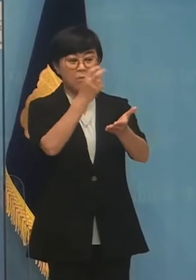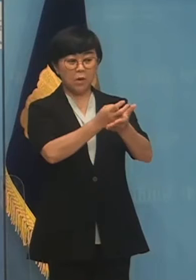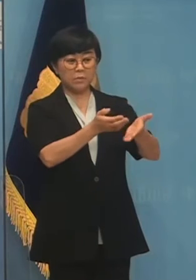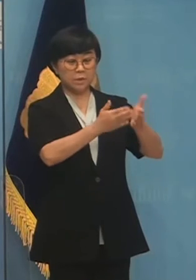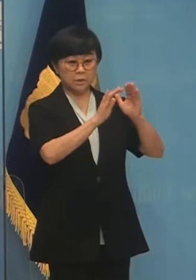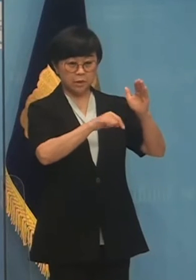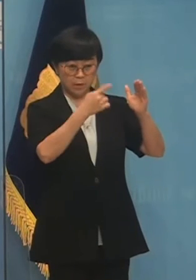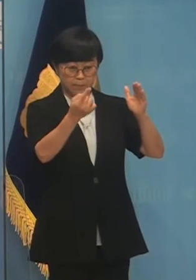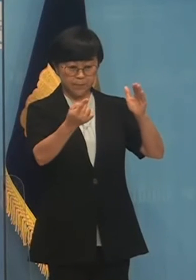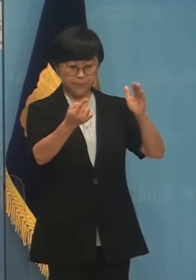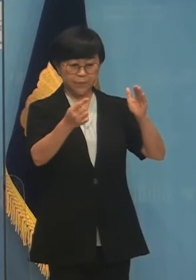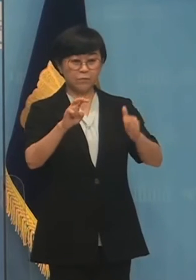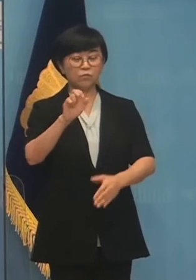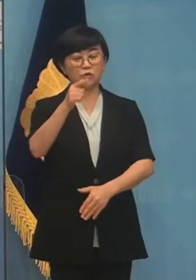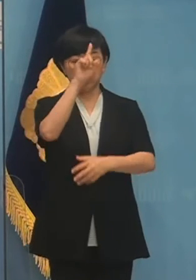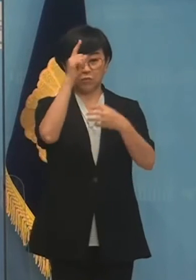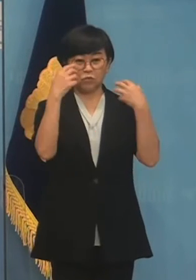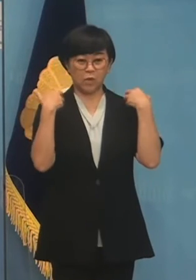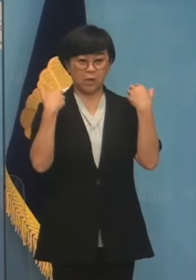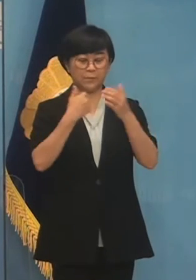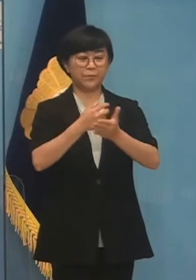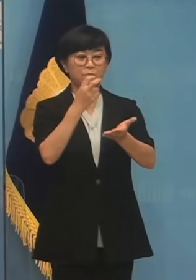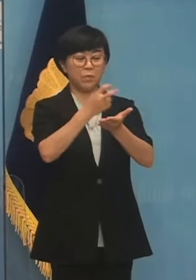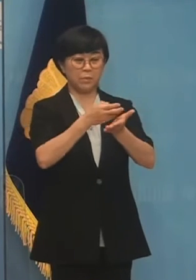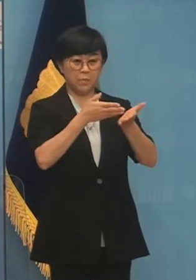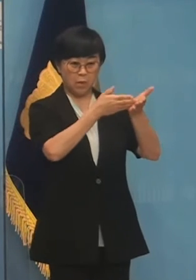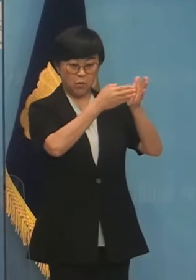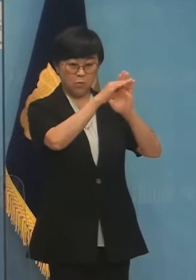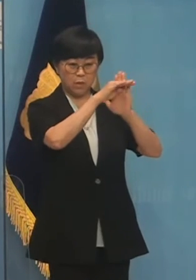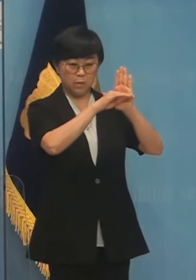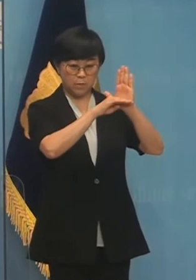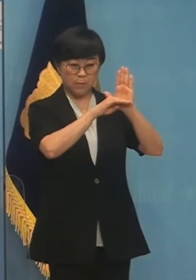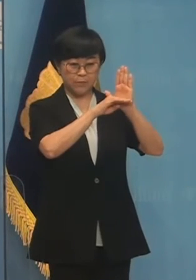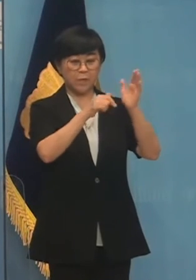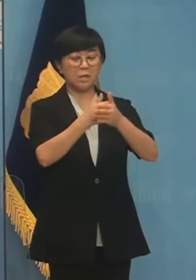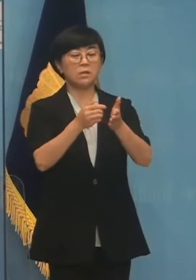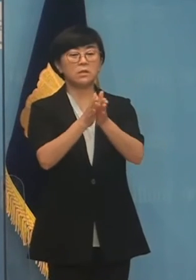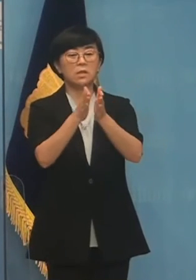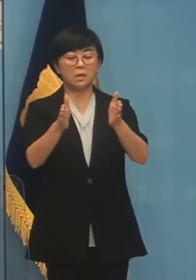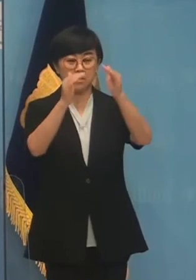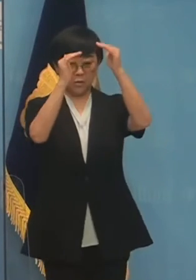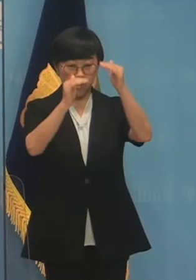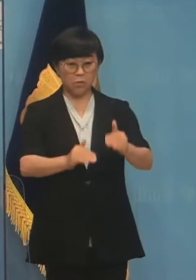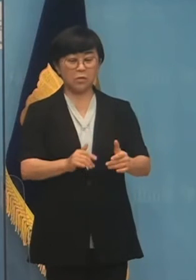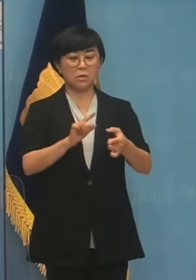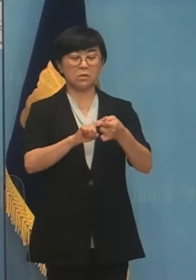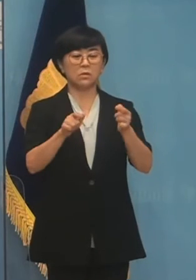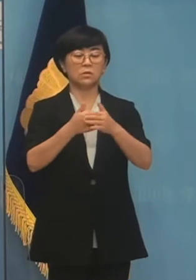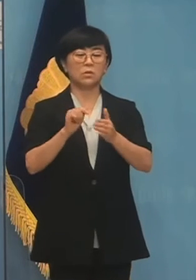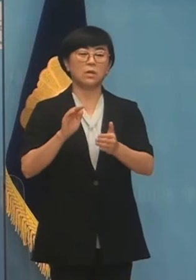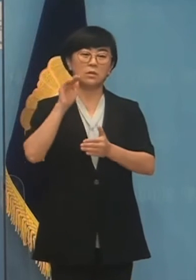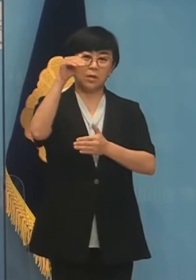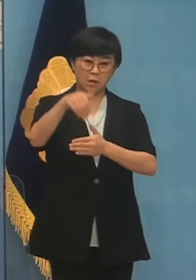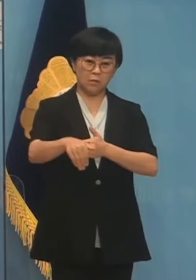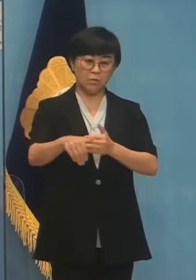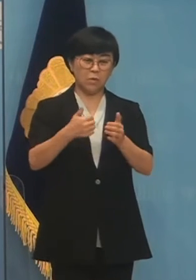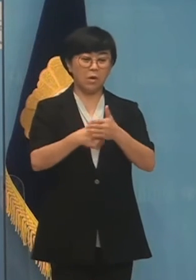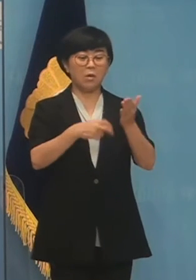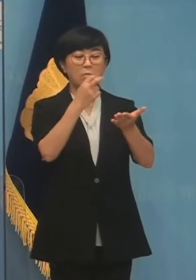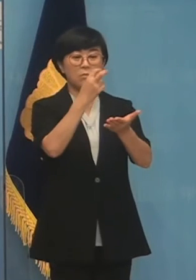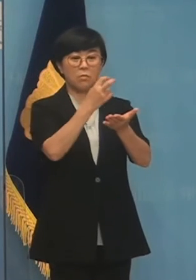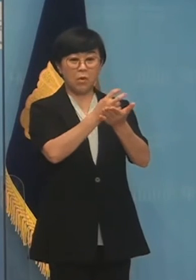지난 7월 9일 법 제정 후속 조치로 문재인 정부가 입법 예고한 중대재해처벌법 시행령은 그동안의 퇴행도 모자라